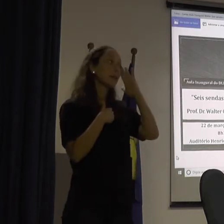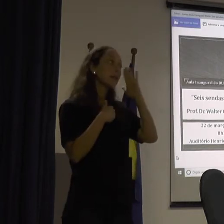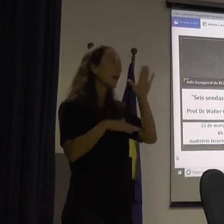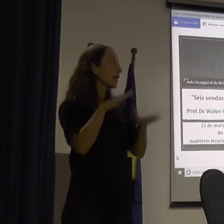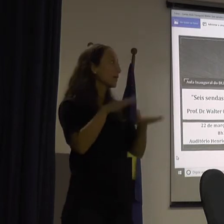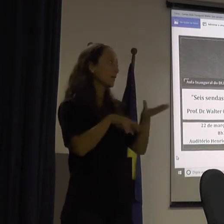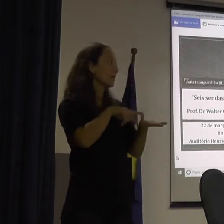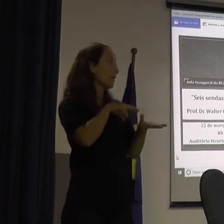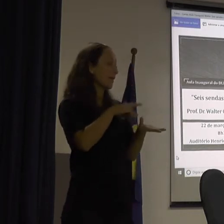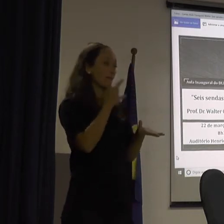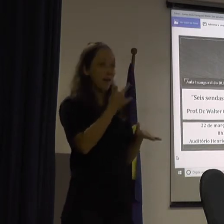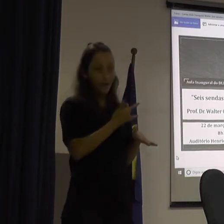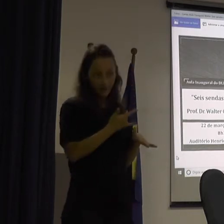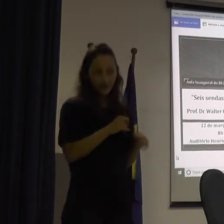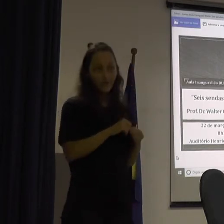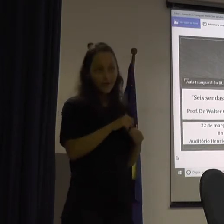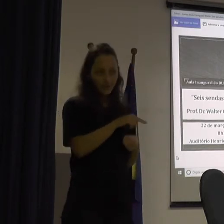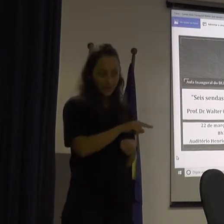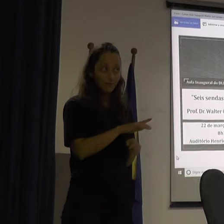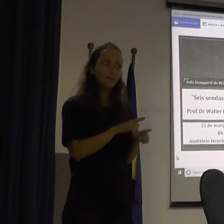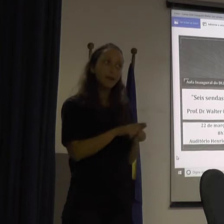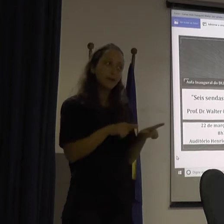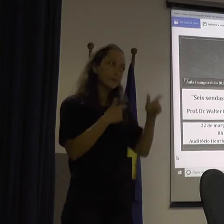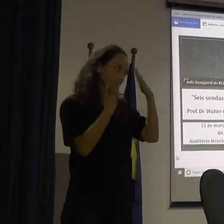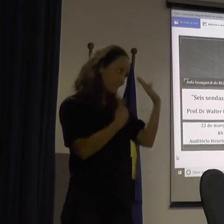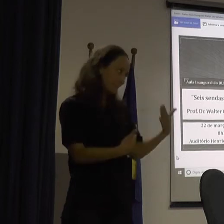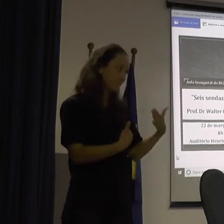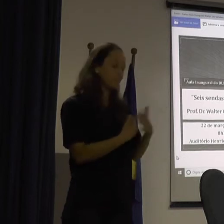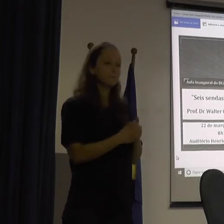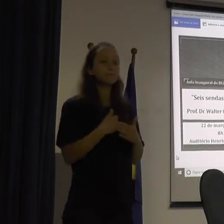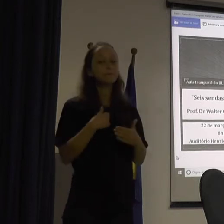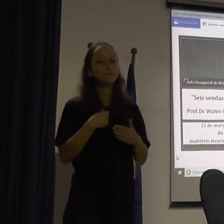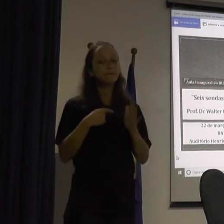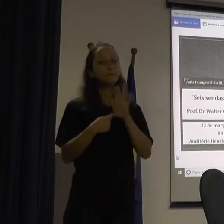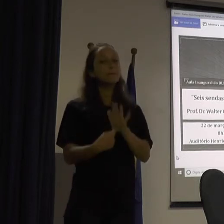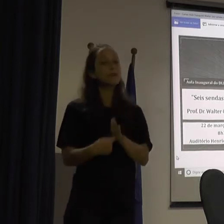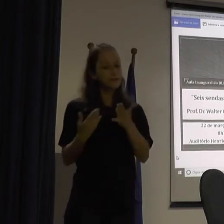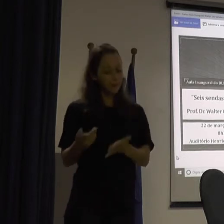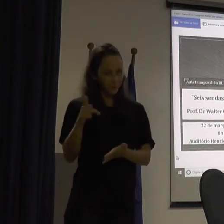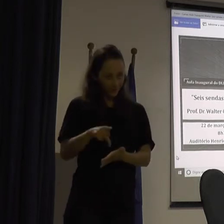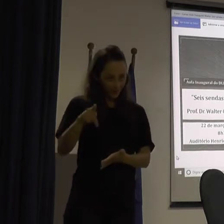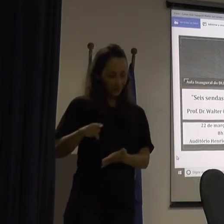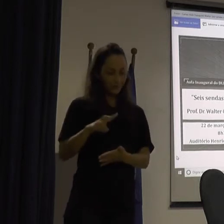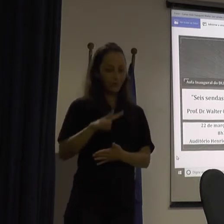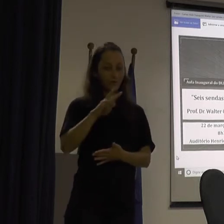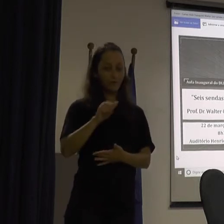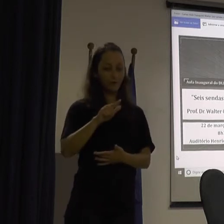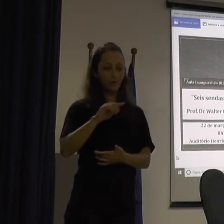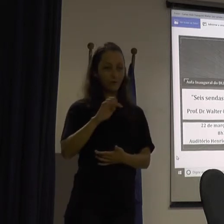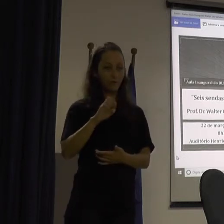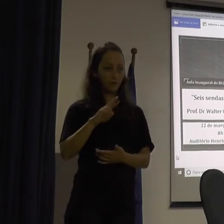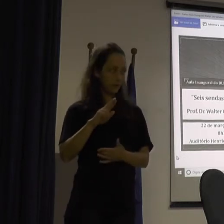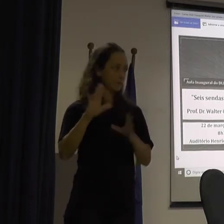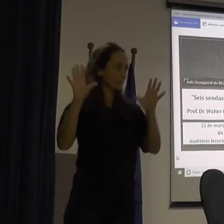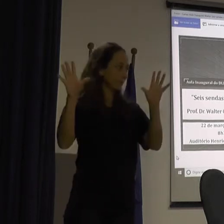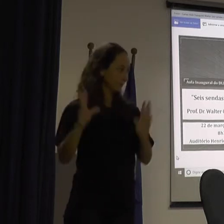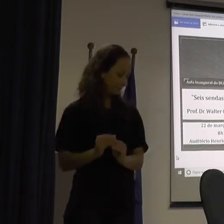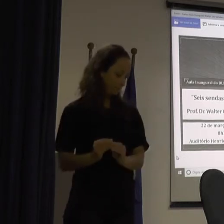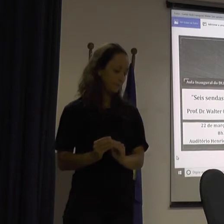sempre é simples, e vou apresentar o professor Walter Costa, rapidamente, não?